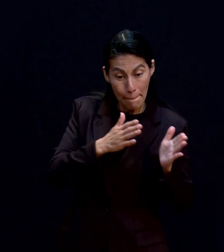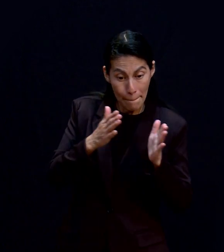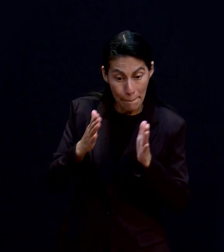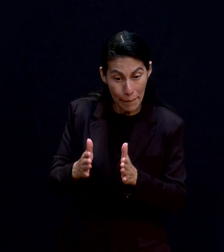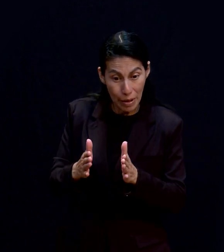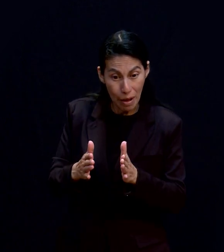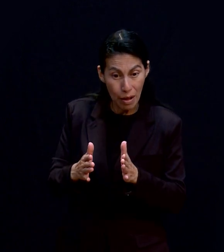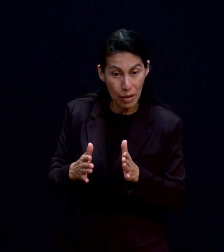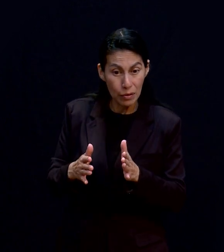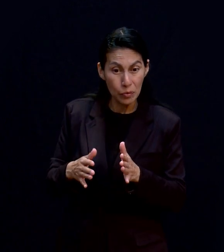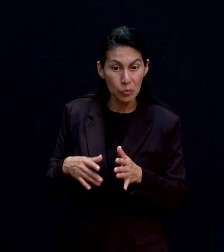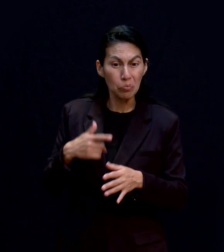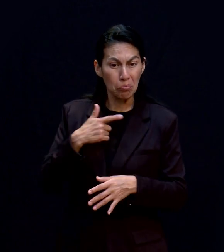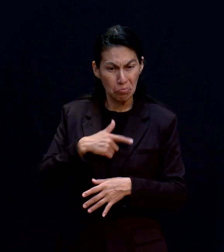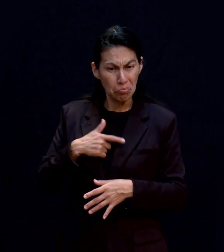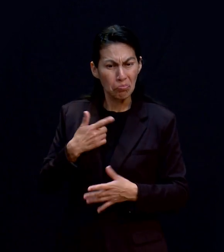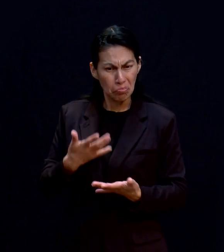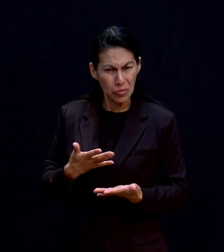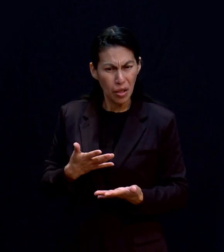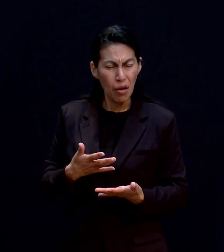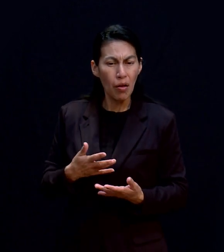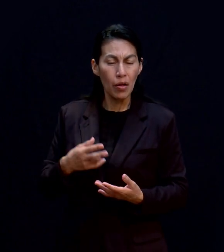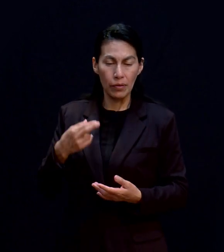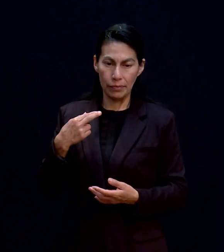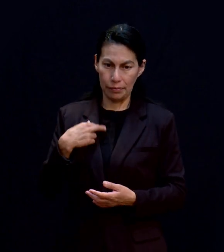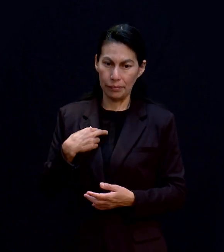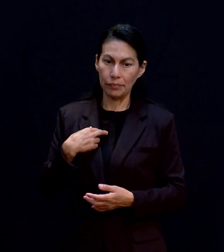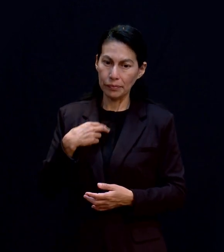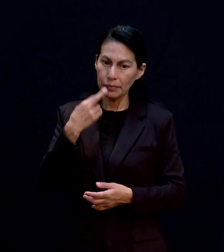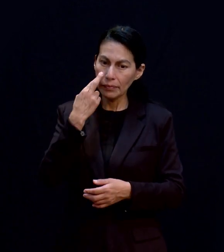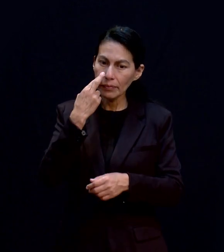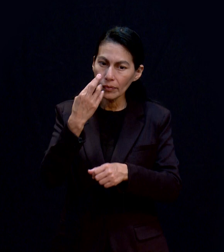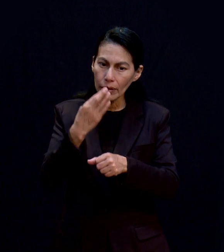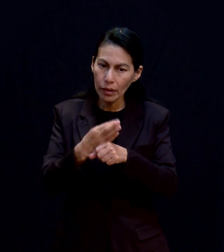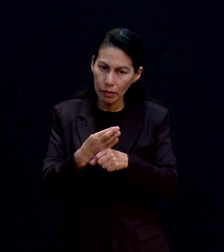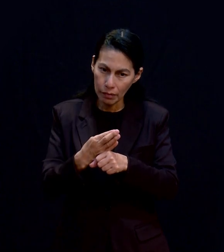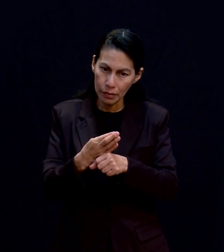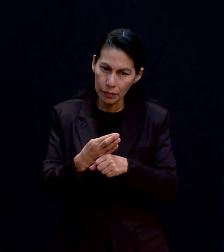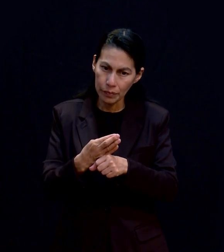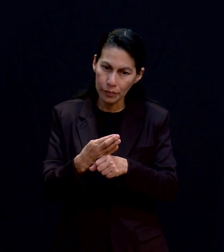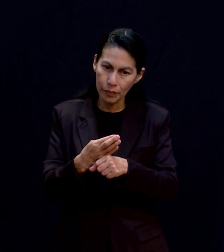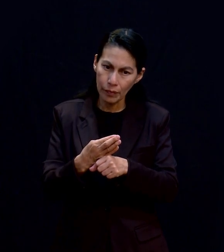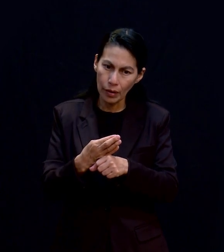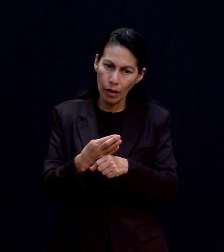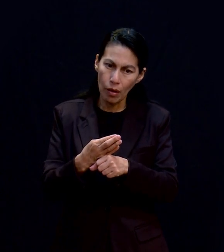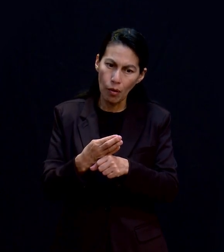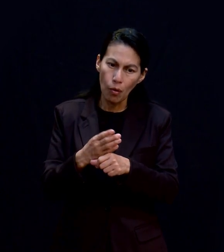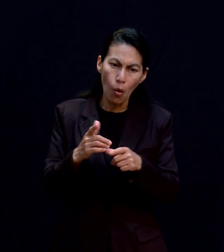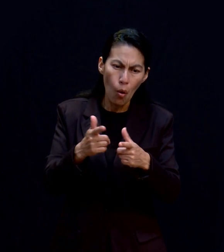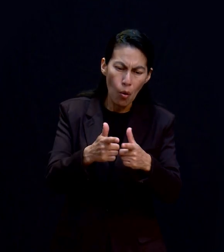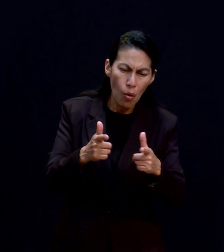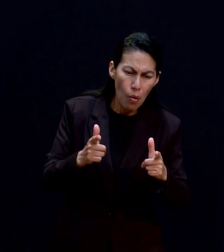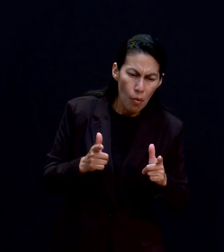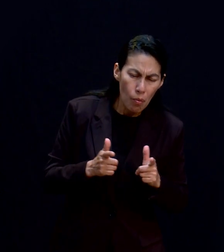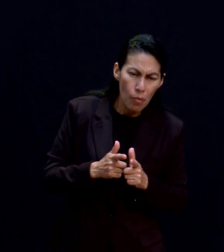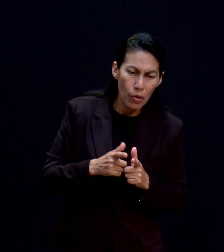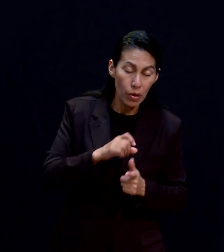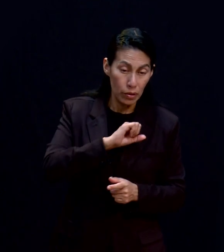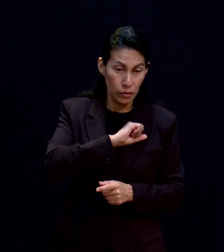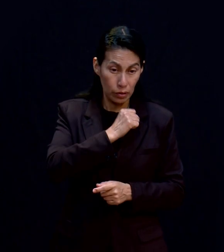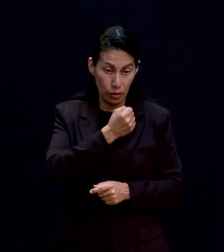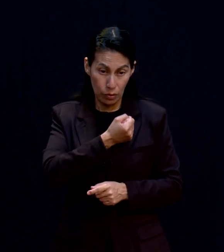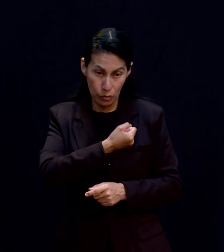muy atractivo en el cual iba a ser responsable de la parte nutricional claro en cuanto a un cuerpo